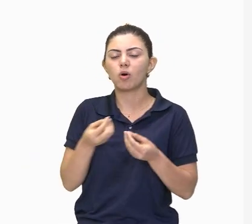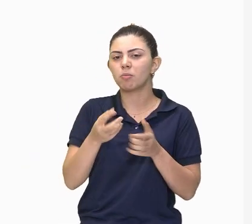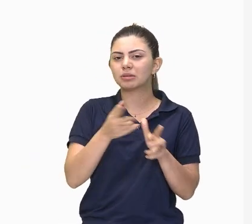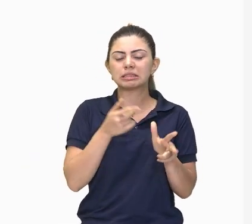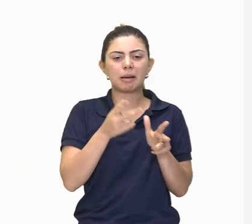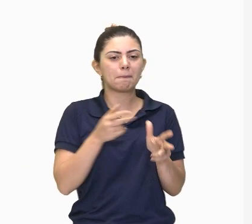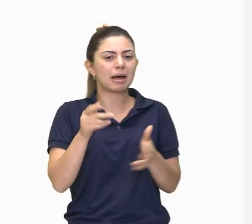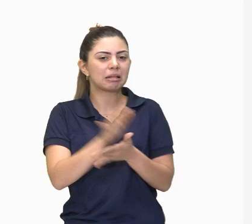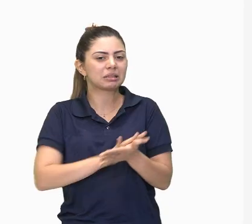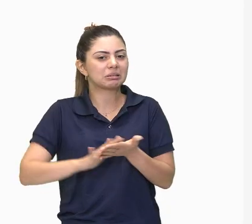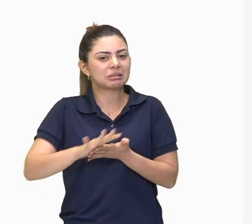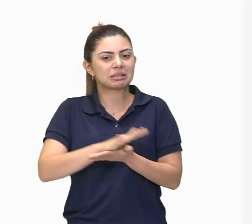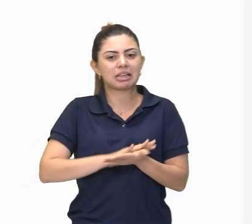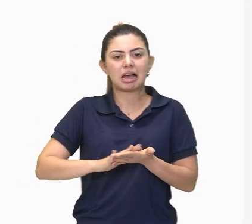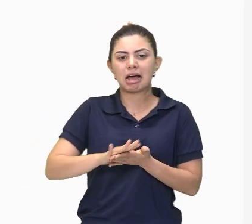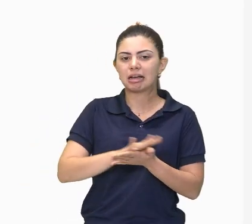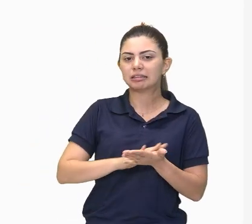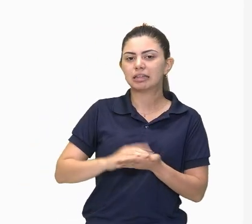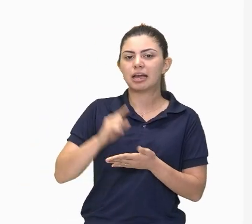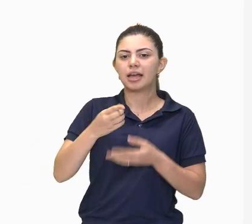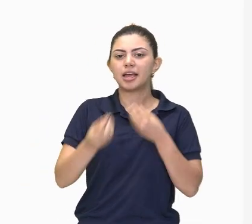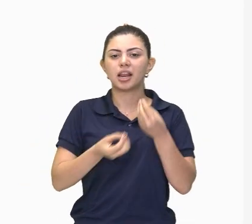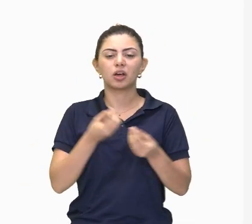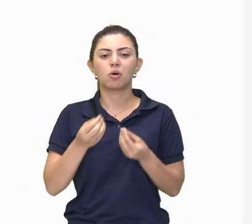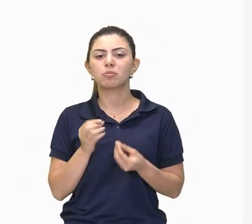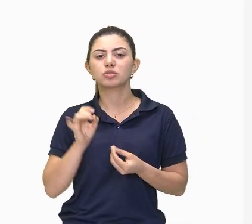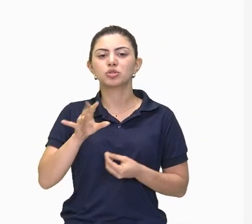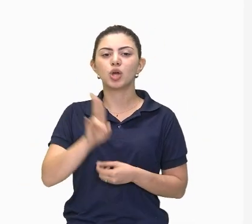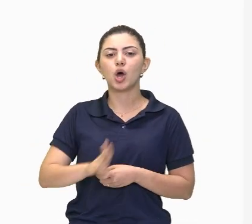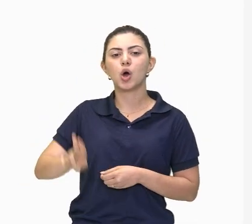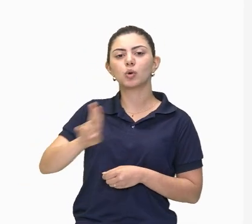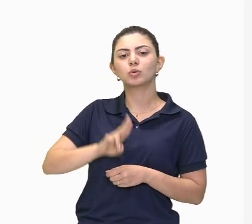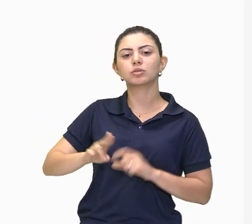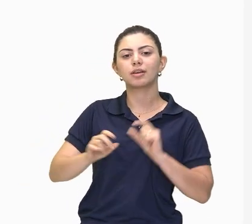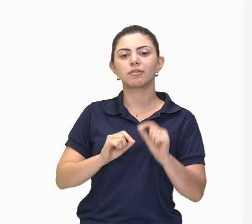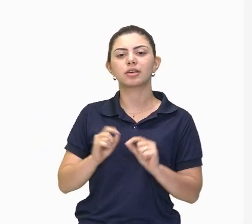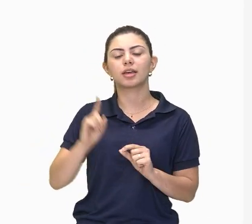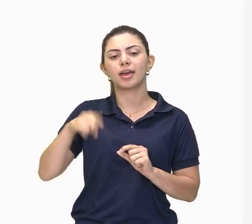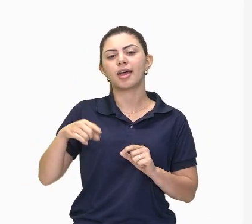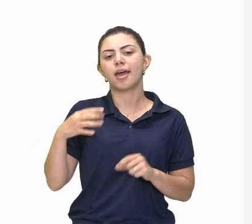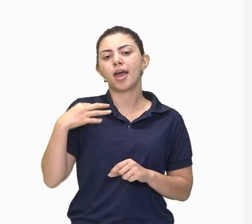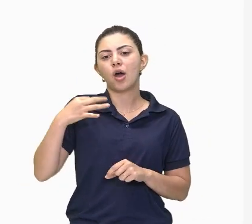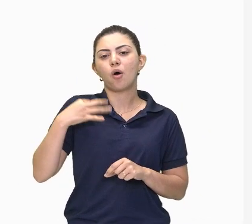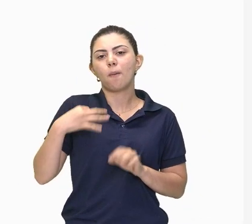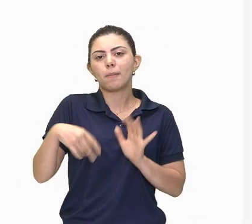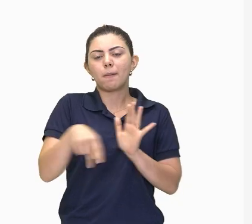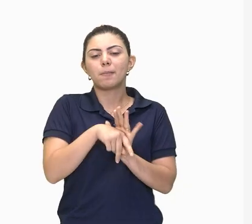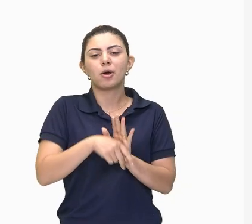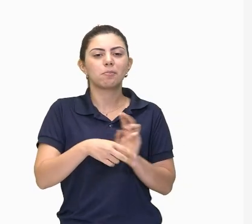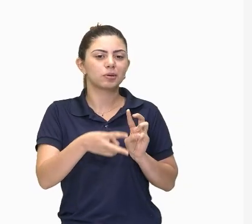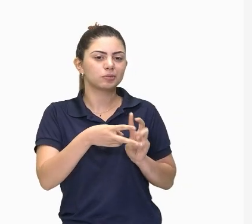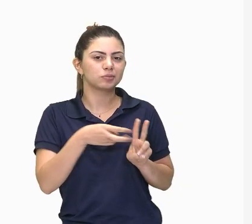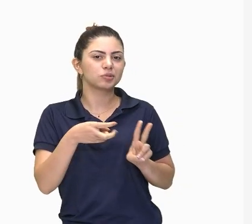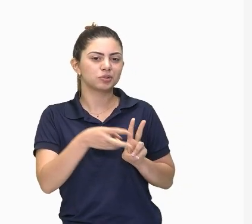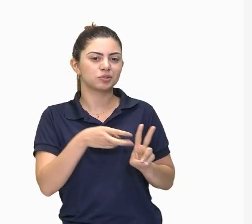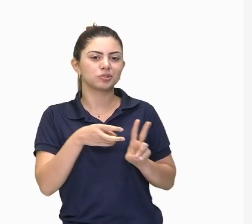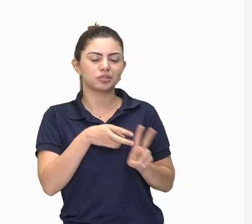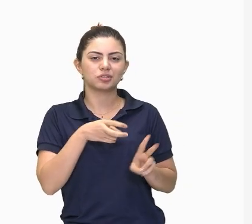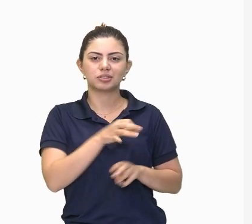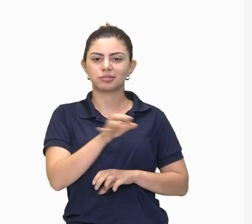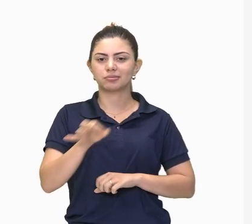mal roçando, alisava apenas a verde pelúcia que vertia a terra com as